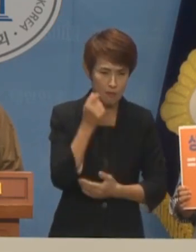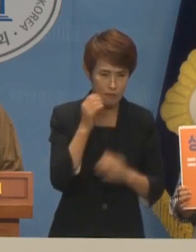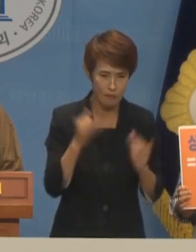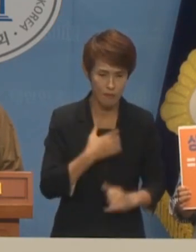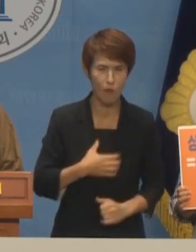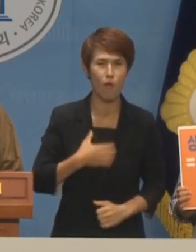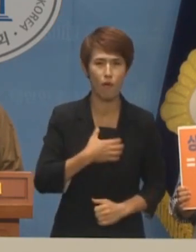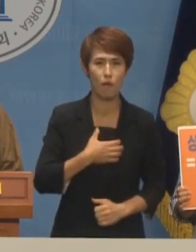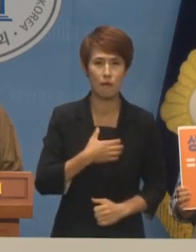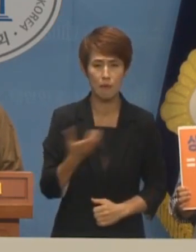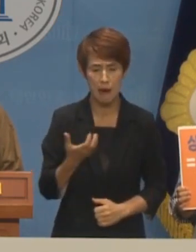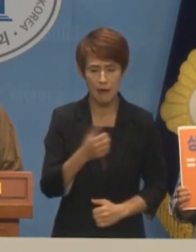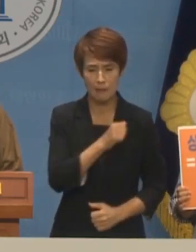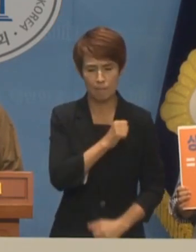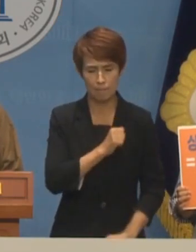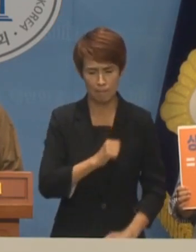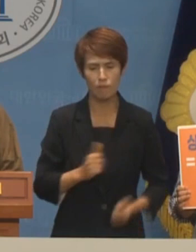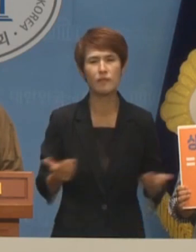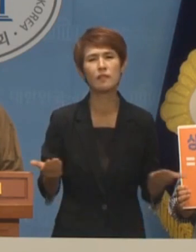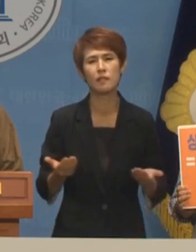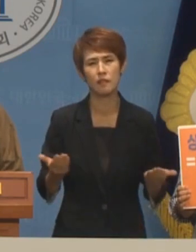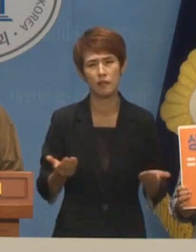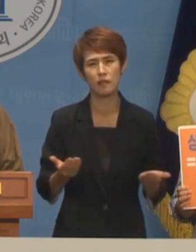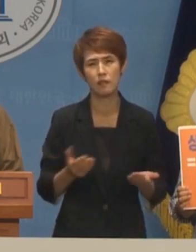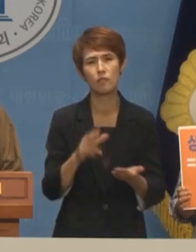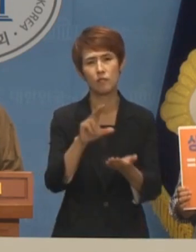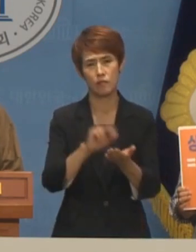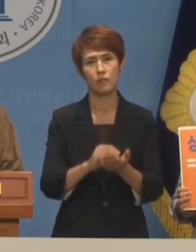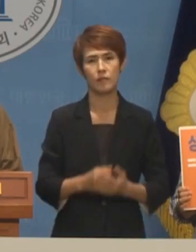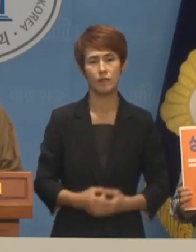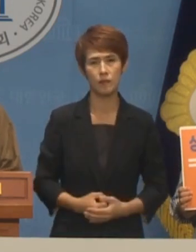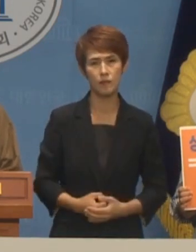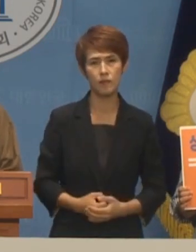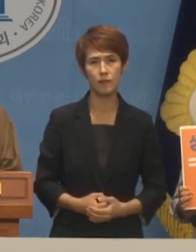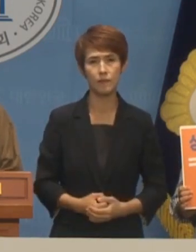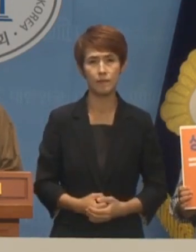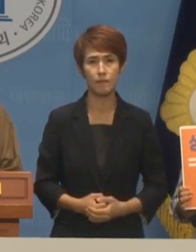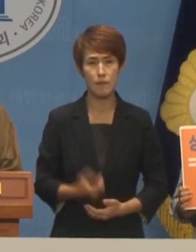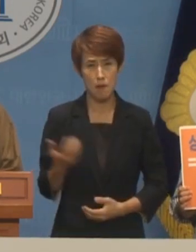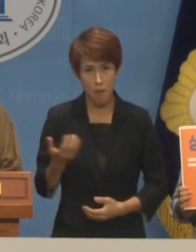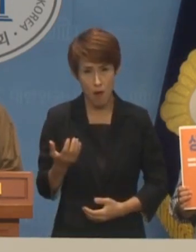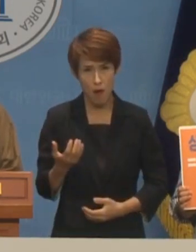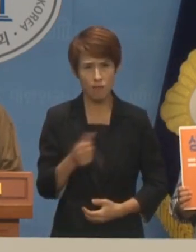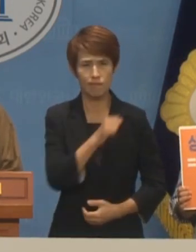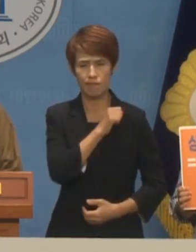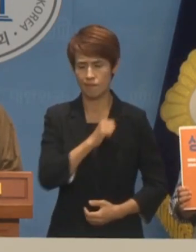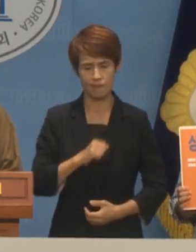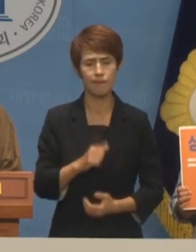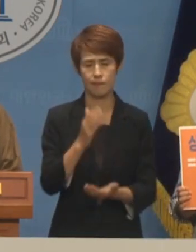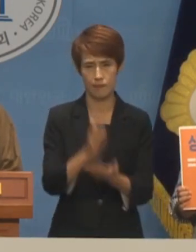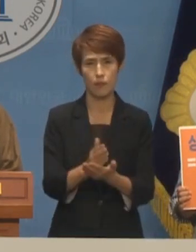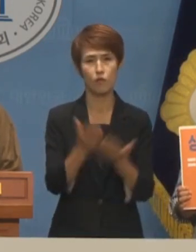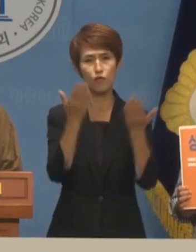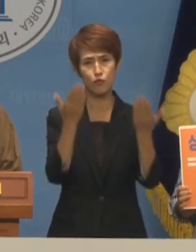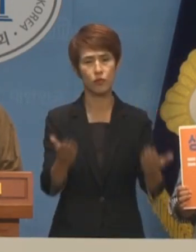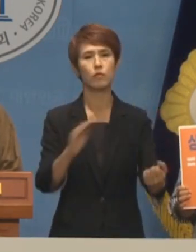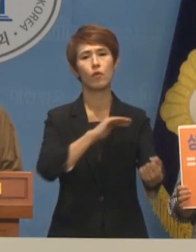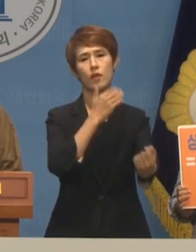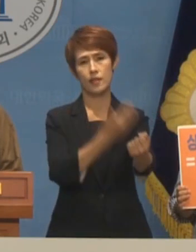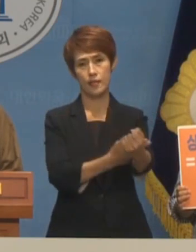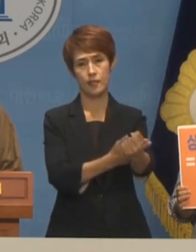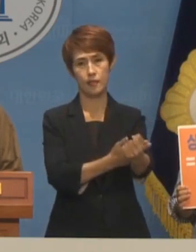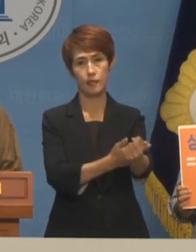참고 일해야 하는 안타까운 현실이 계속되고 있습니다. 아프면 참지 않고 쉴 수 있는